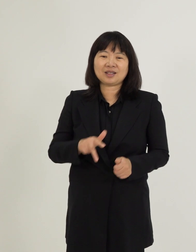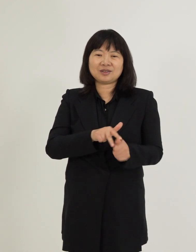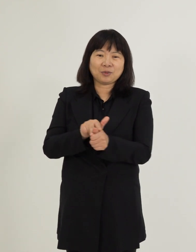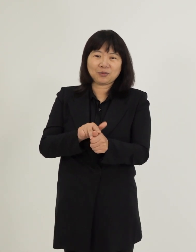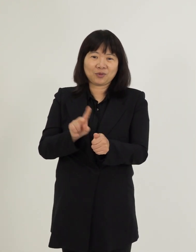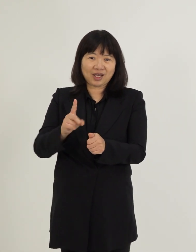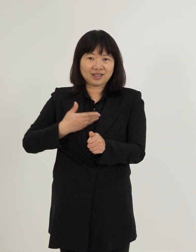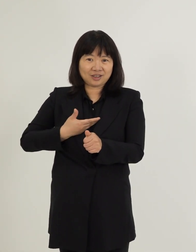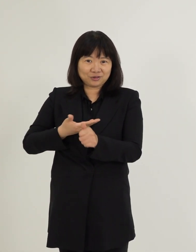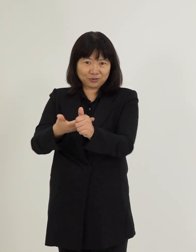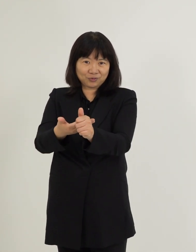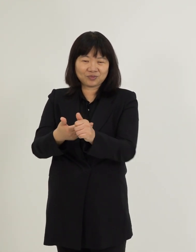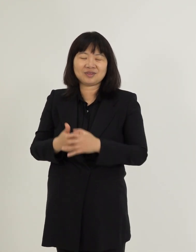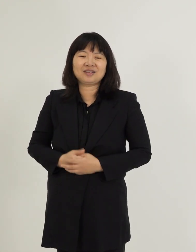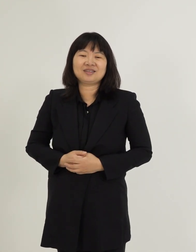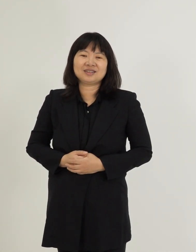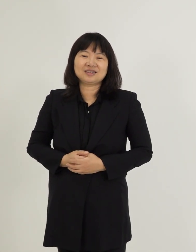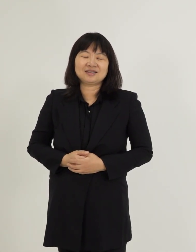드릴게요.